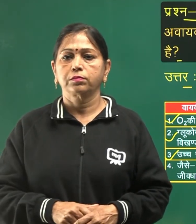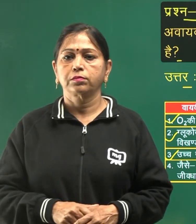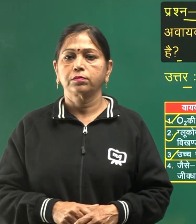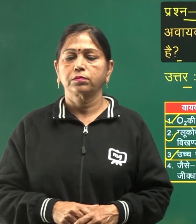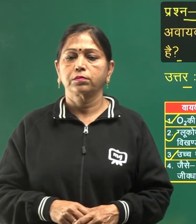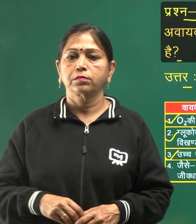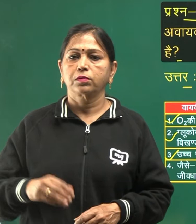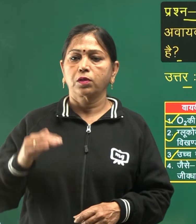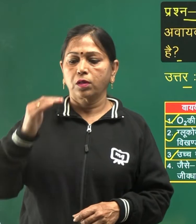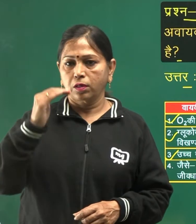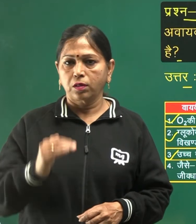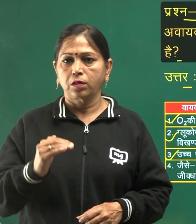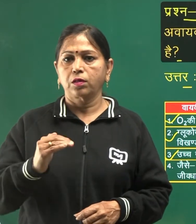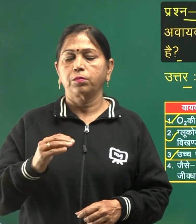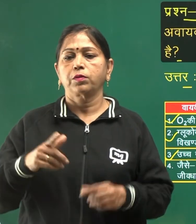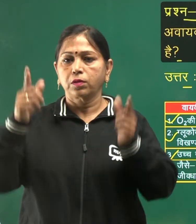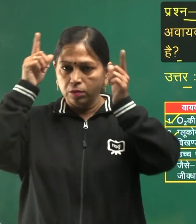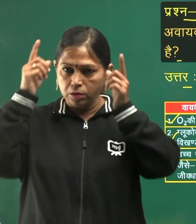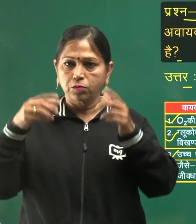निम्न जीवों में मिलता है।